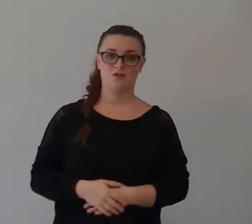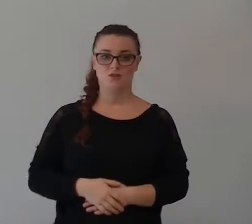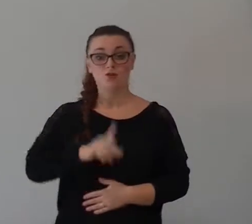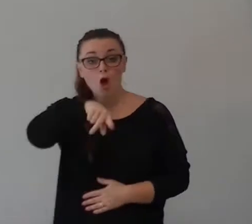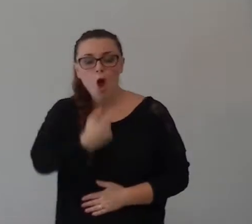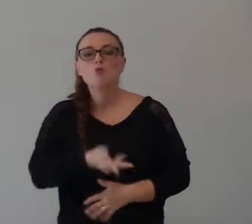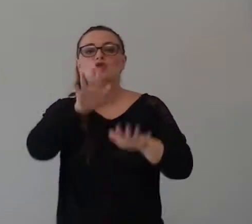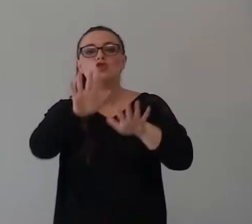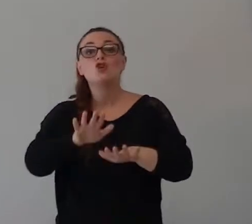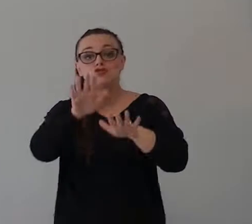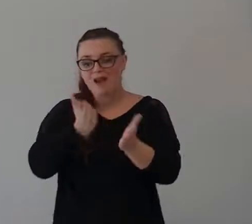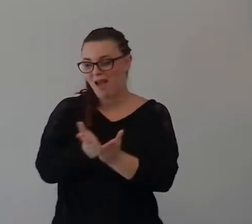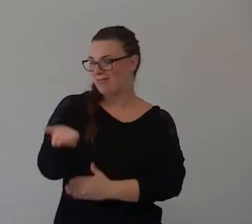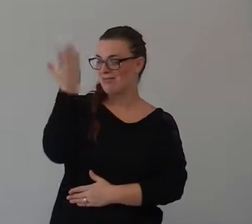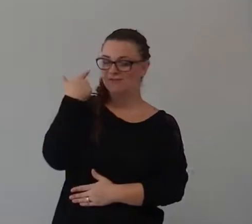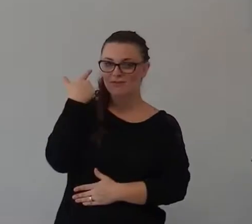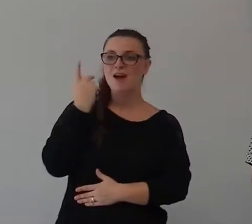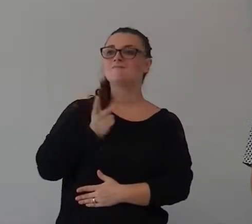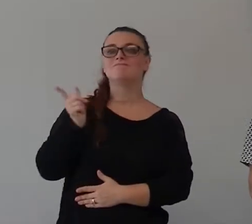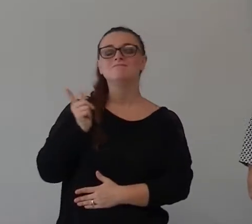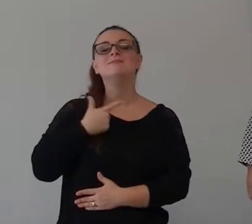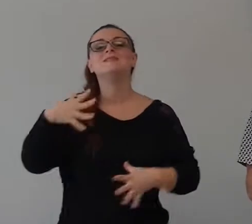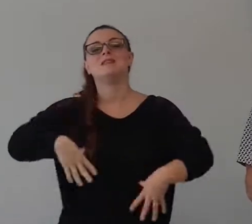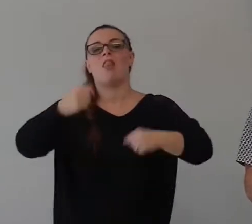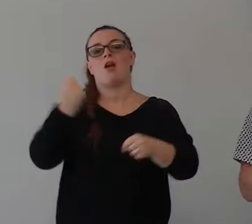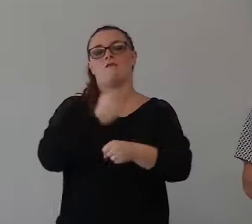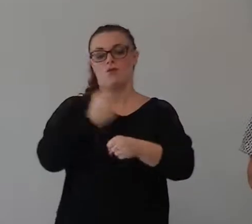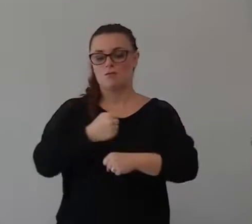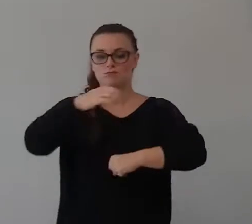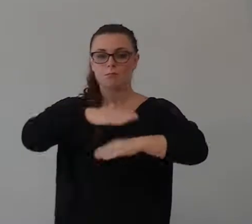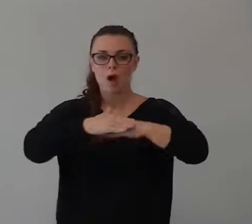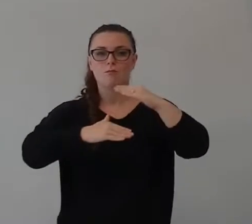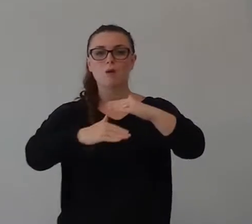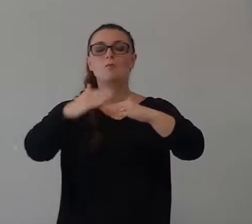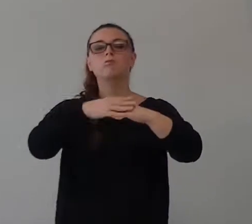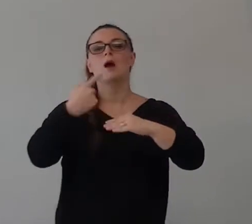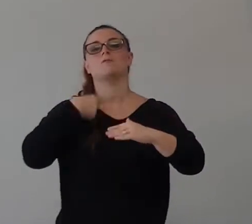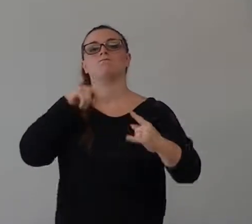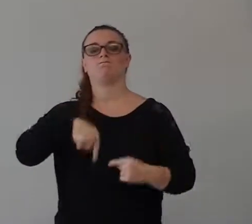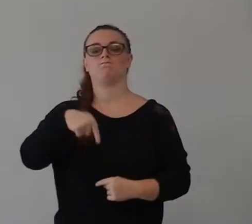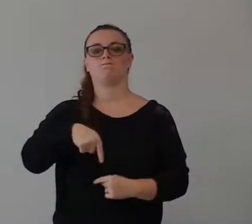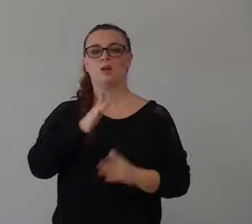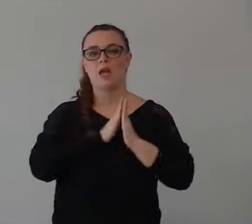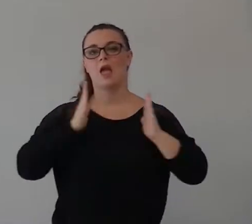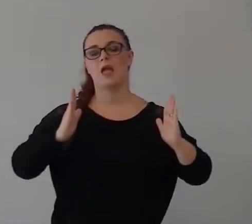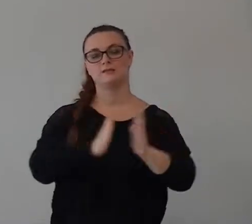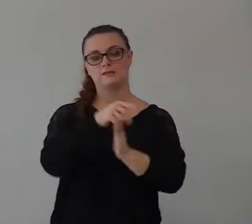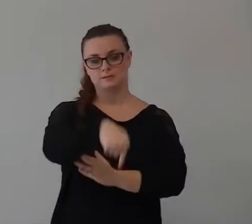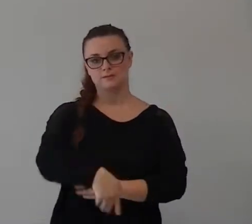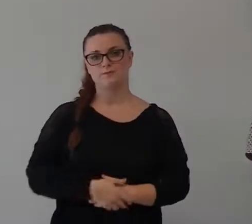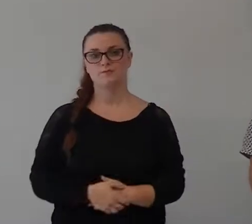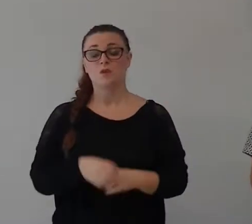avrebbe chiamato a piantare una chiesa. Non è niente a caso. Io ti posso raccontare la mia storia, tu hai la tua,